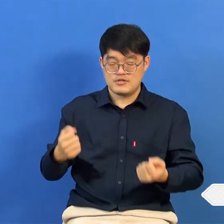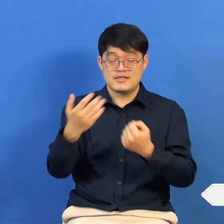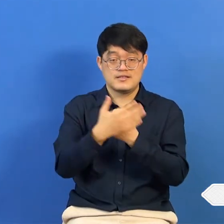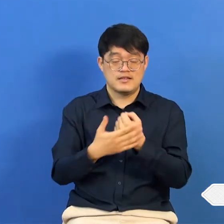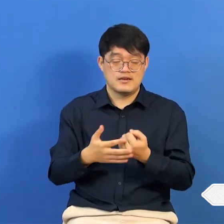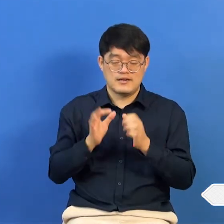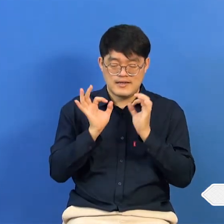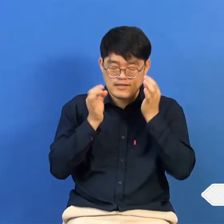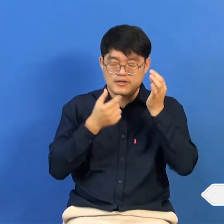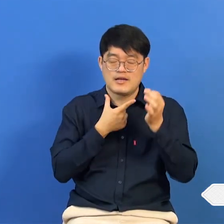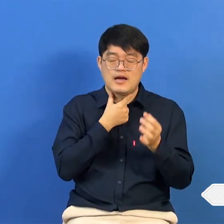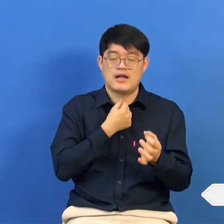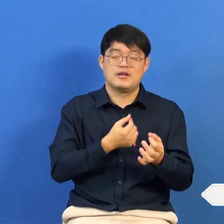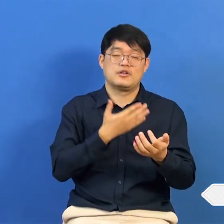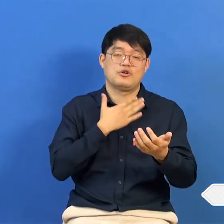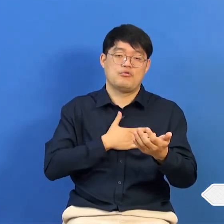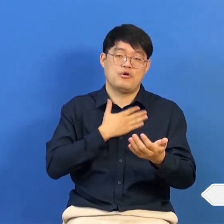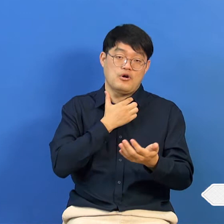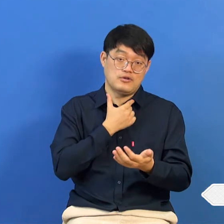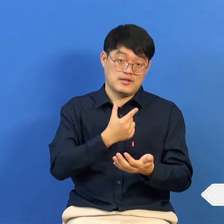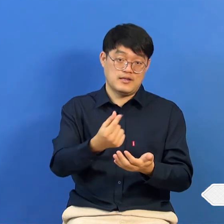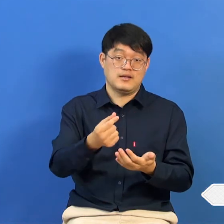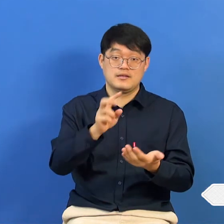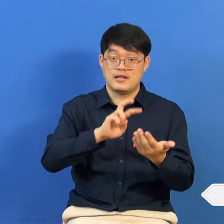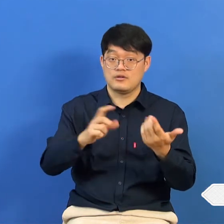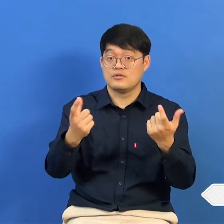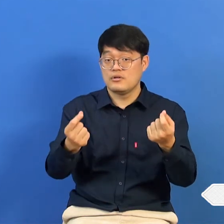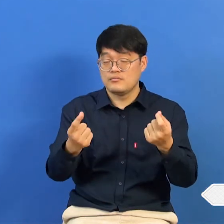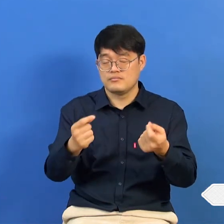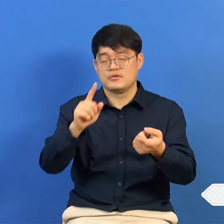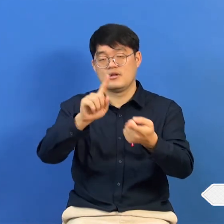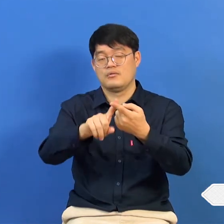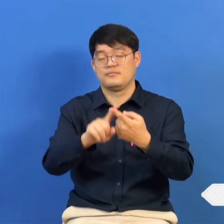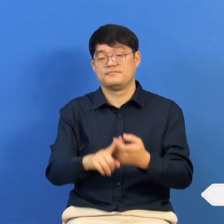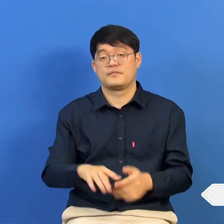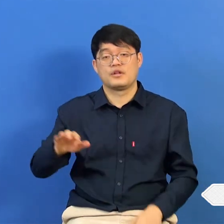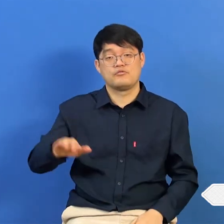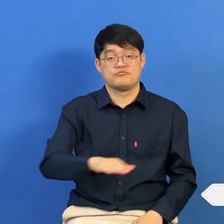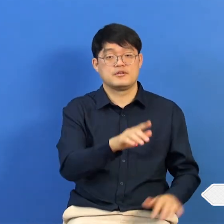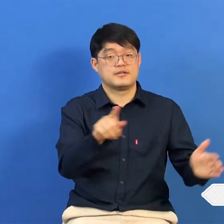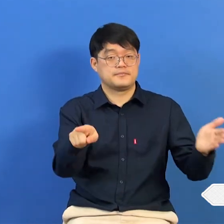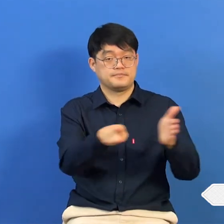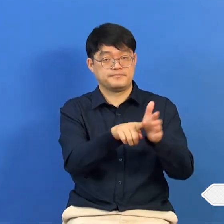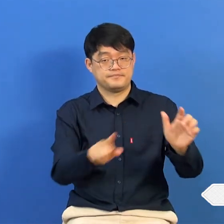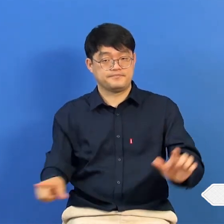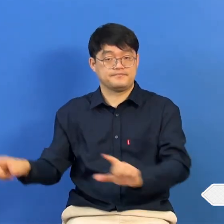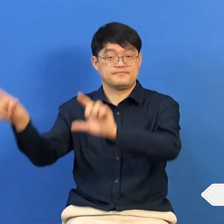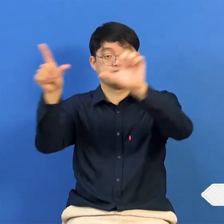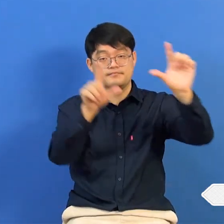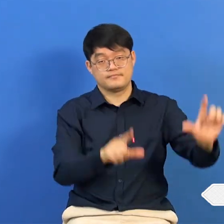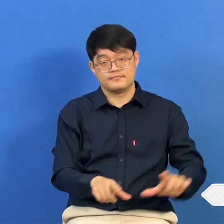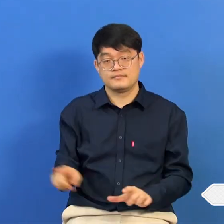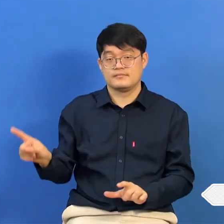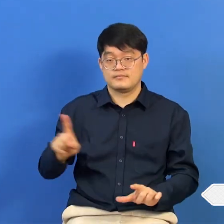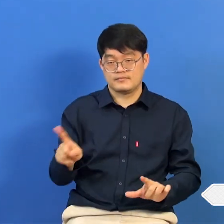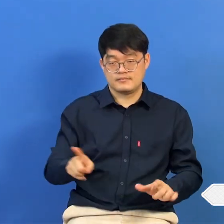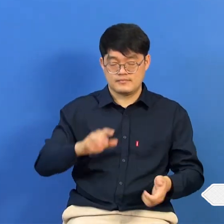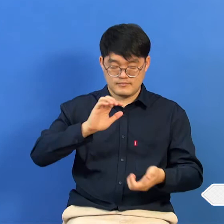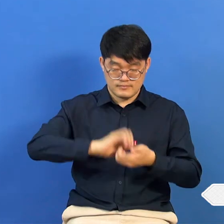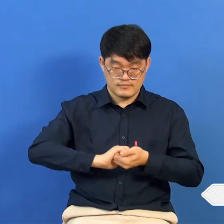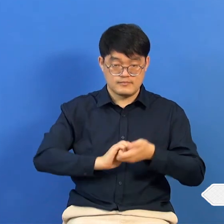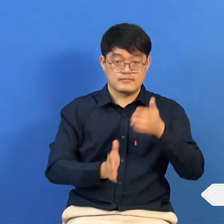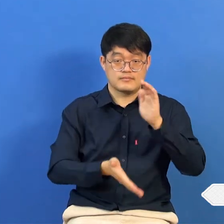간절히 알기 원하네. 정말 그대로입니다. 우리 신앙생활은 그 무한한 은혜의